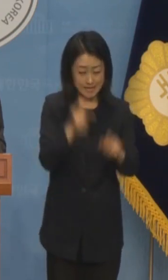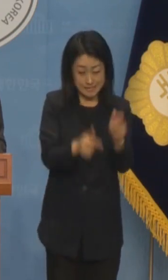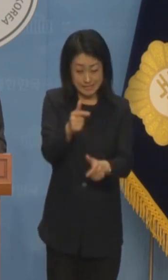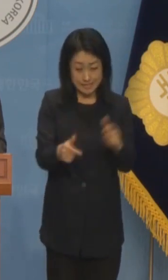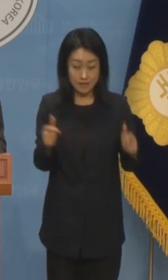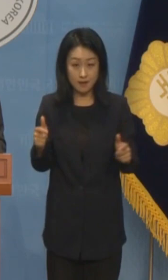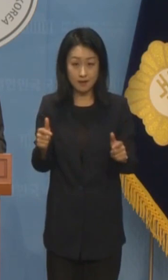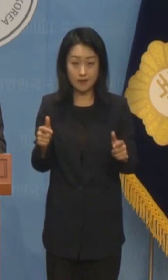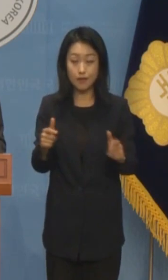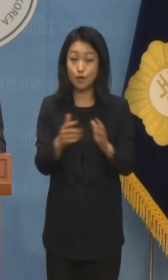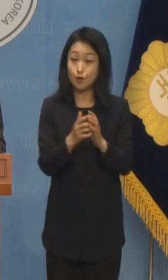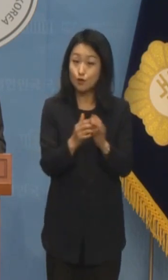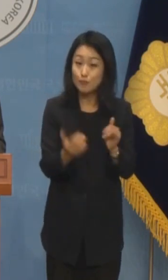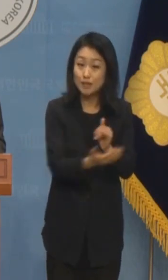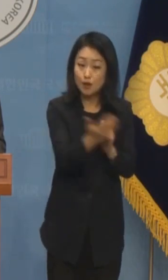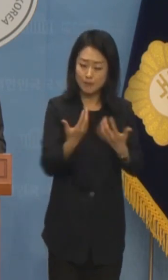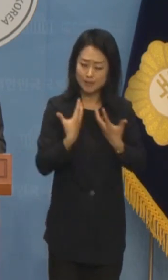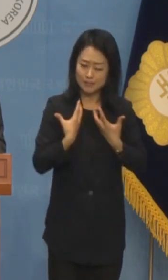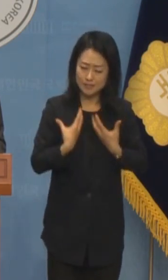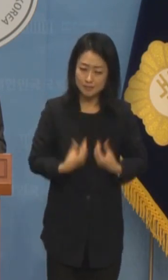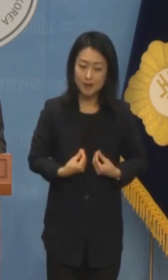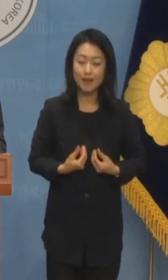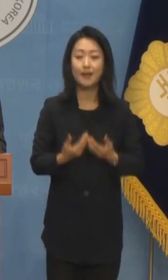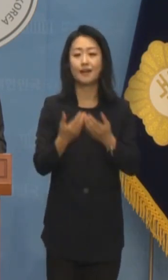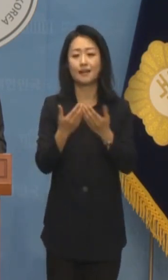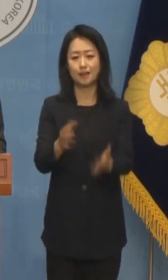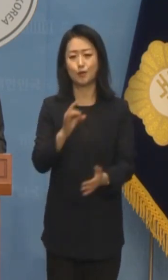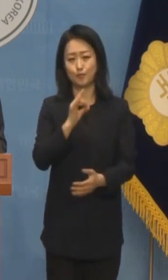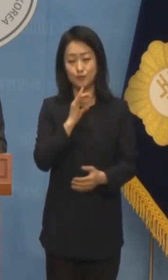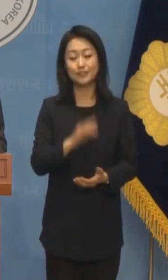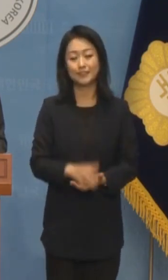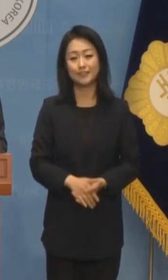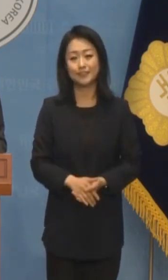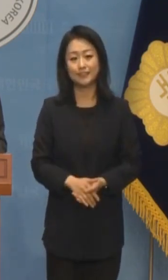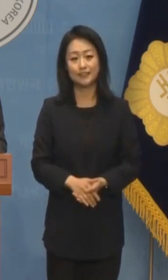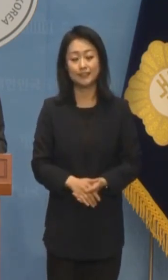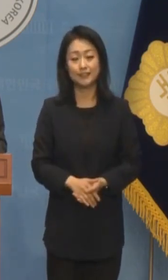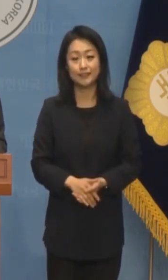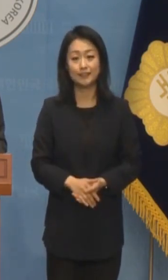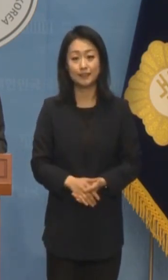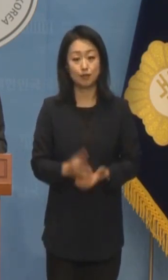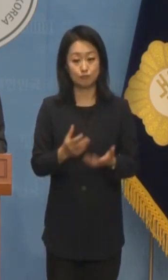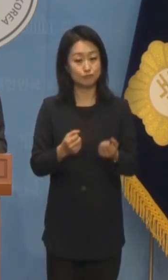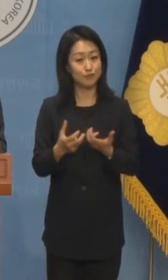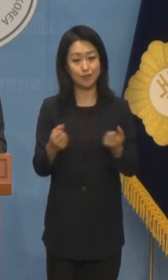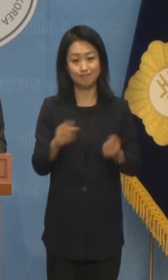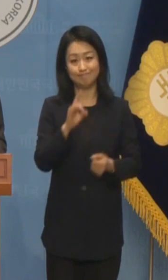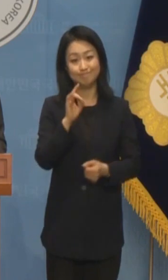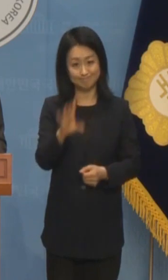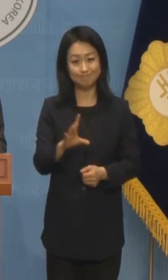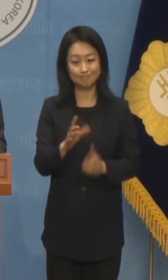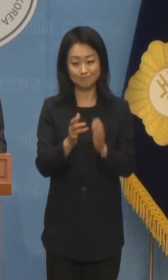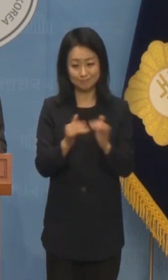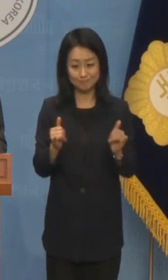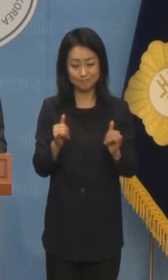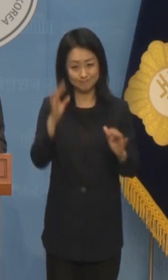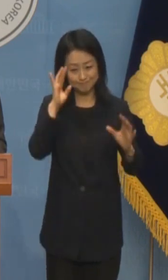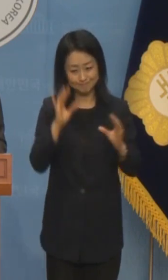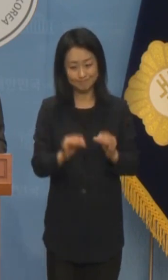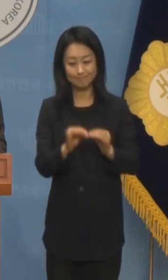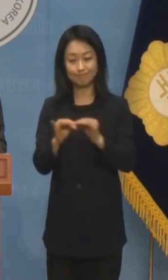못해 국민을 크게 실망시켜드린 점 뿐입니다. 더 이상의 분열은 없애고 국민이